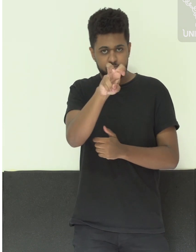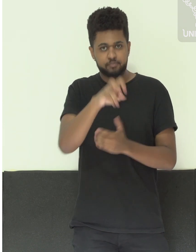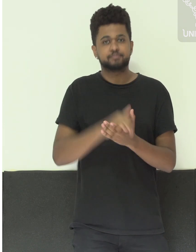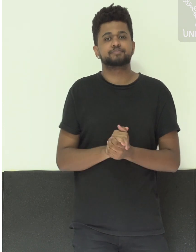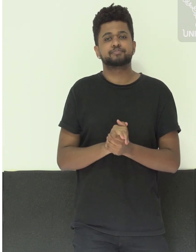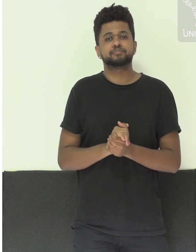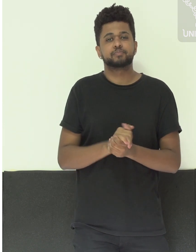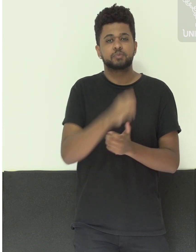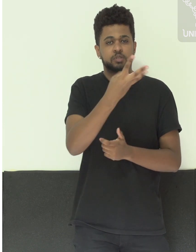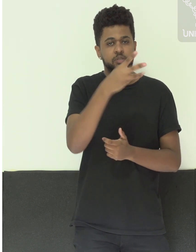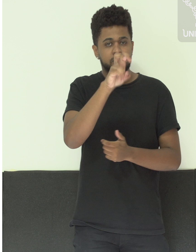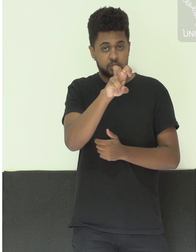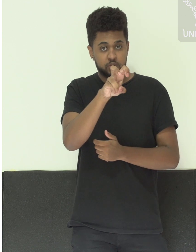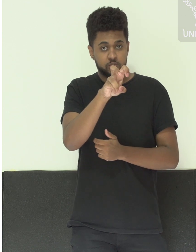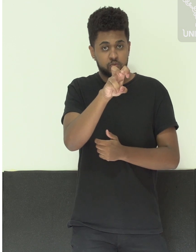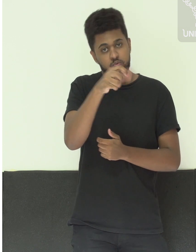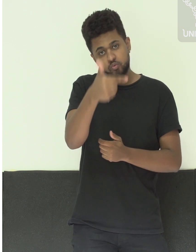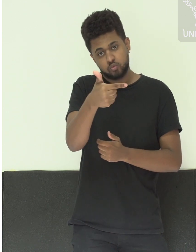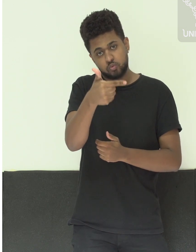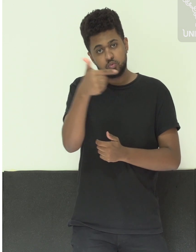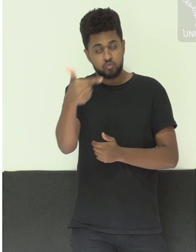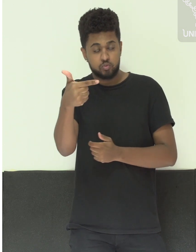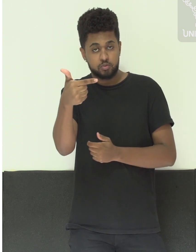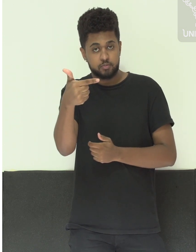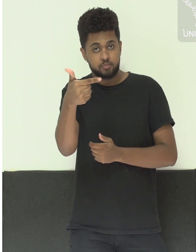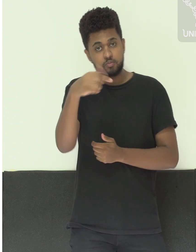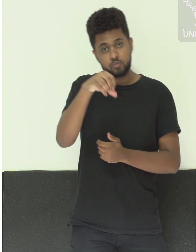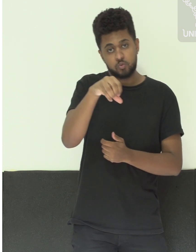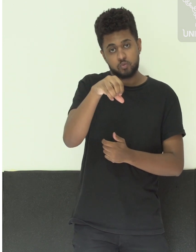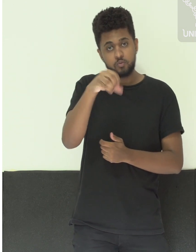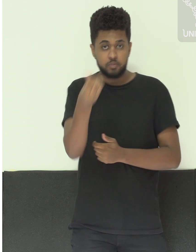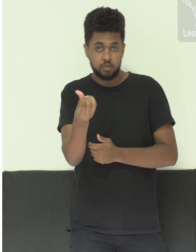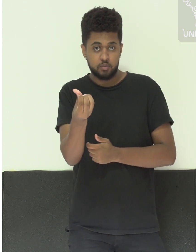45 35 22